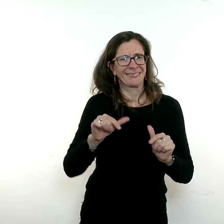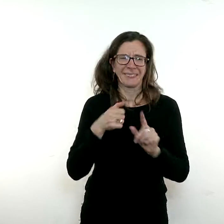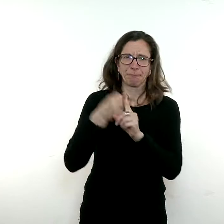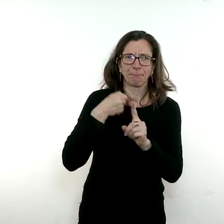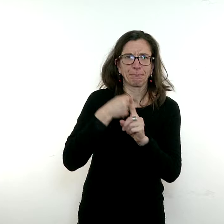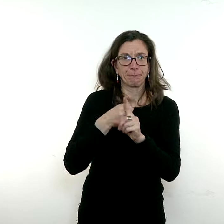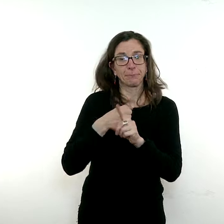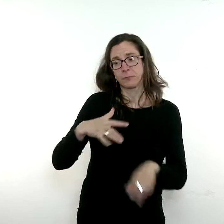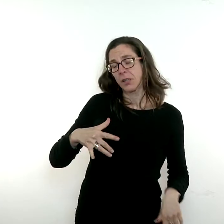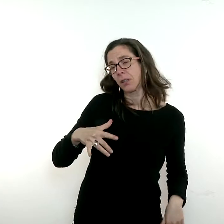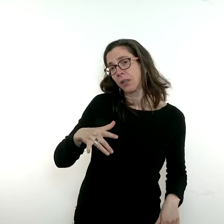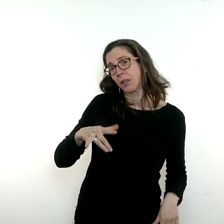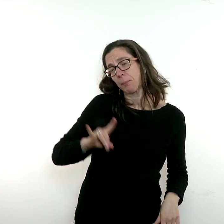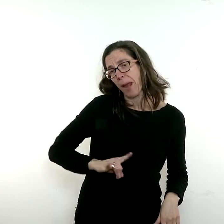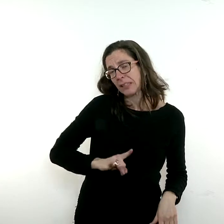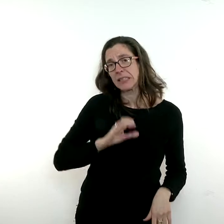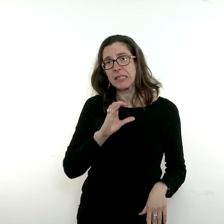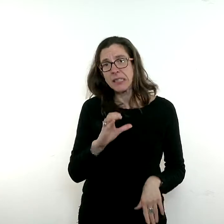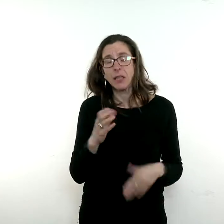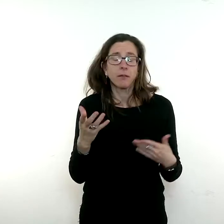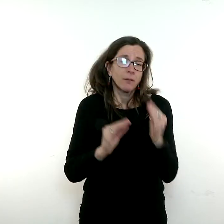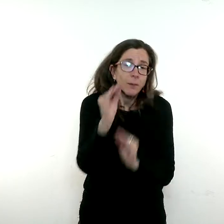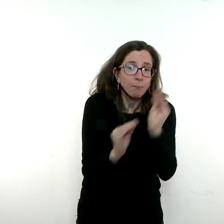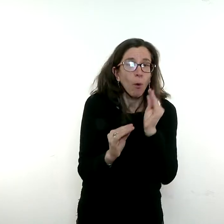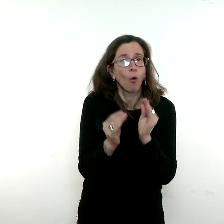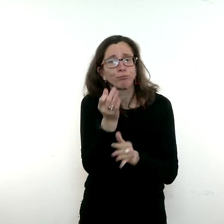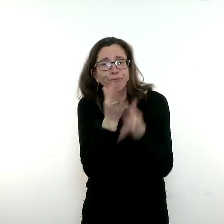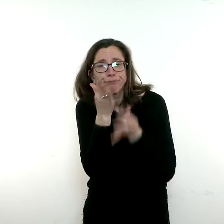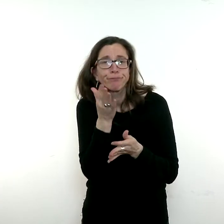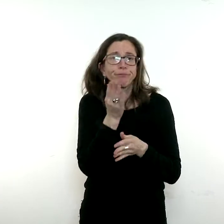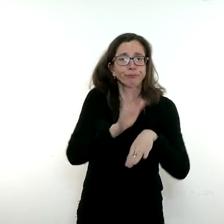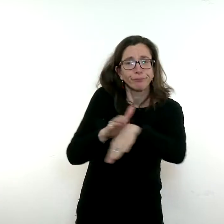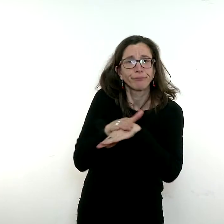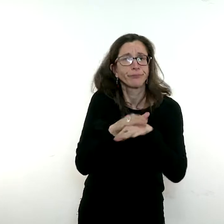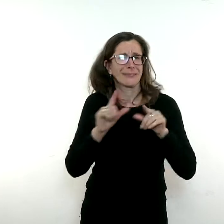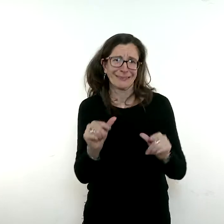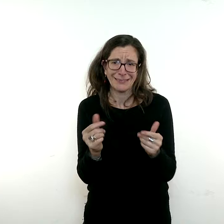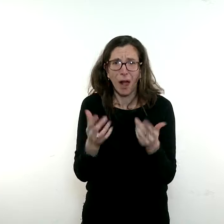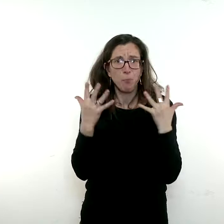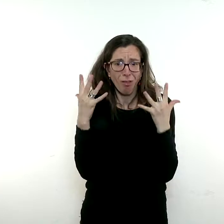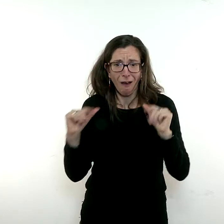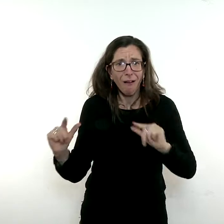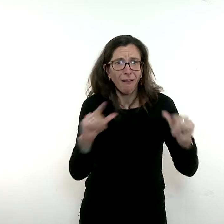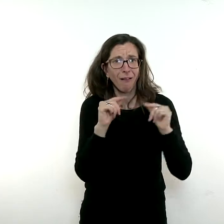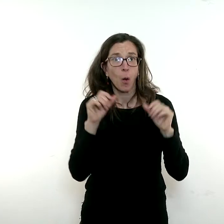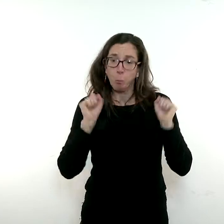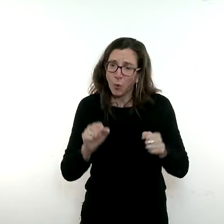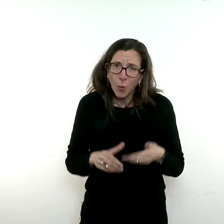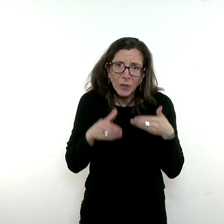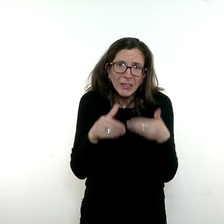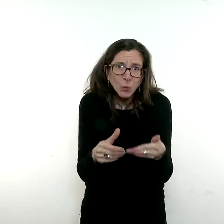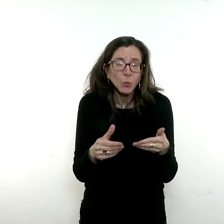moyens, que ce soit pour le traitement ou la prévention, mais nous devons continuer et même souvent recommencer